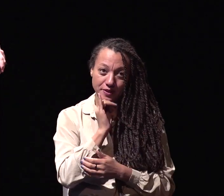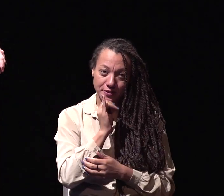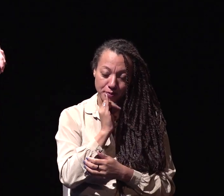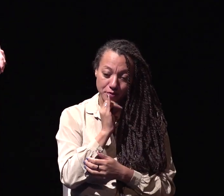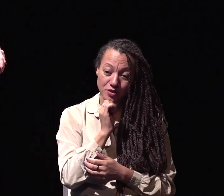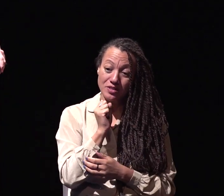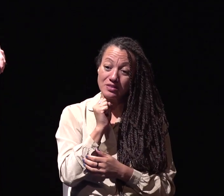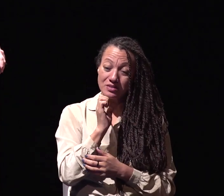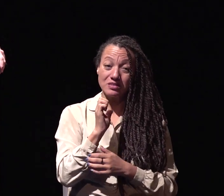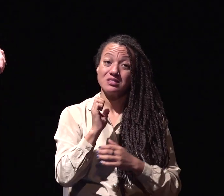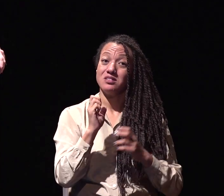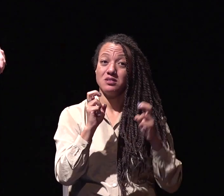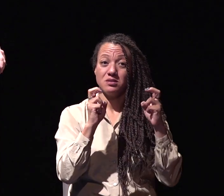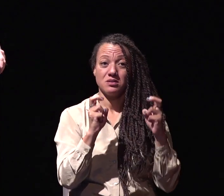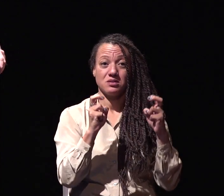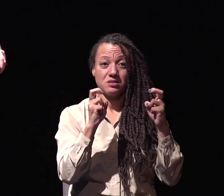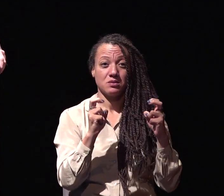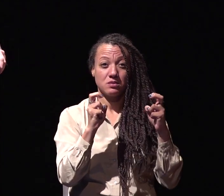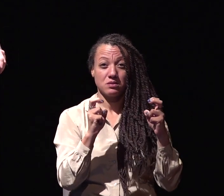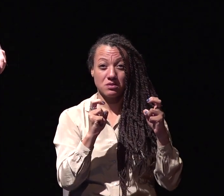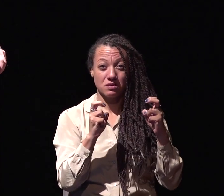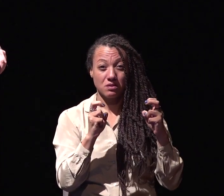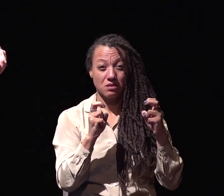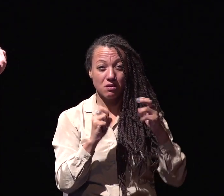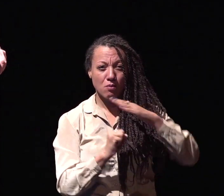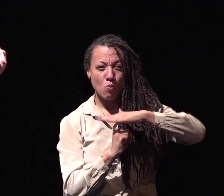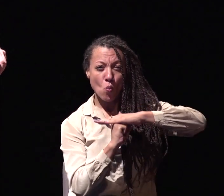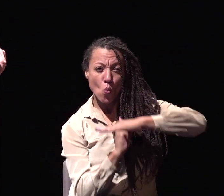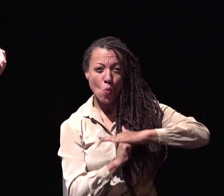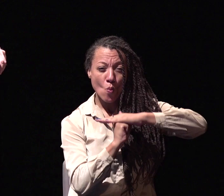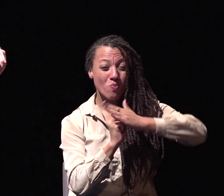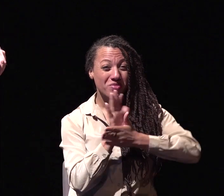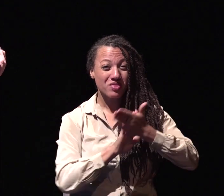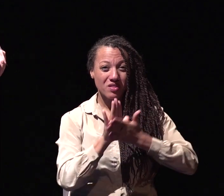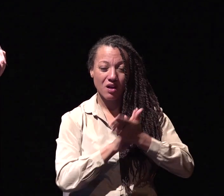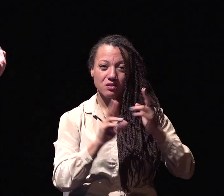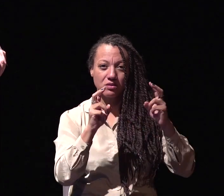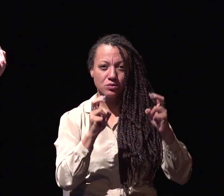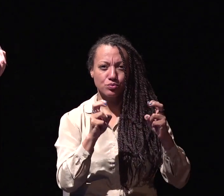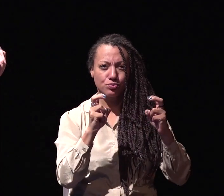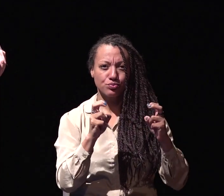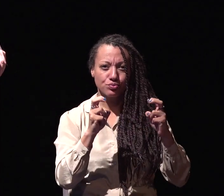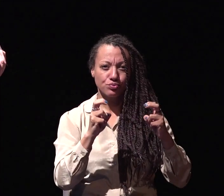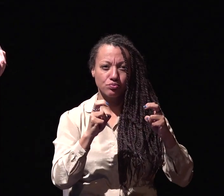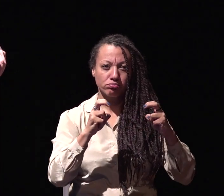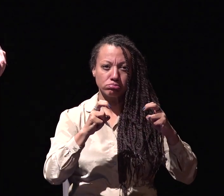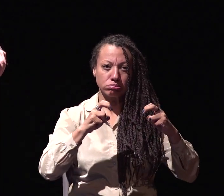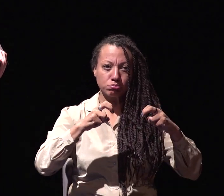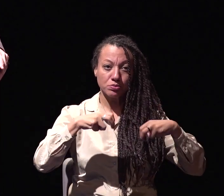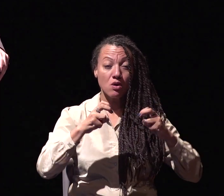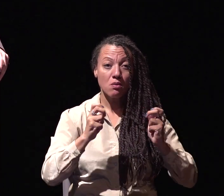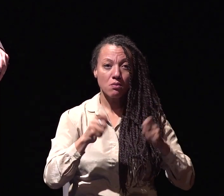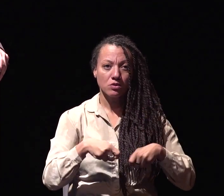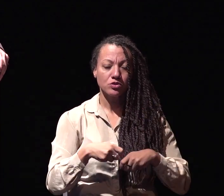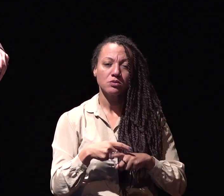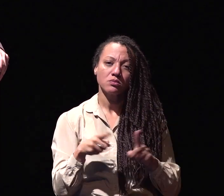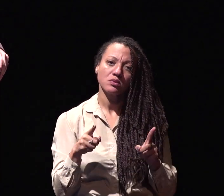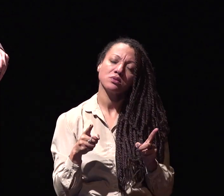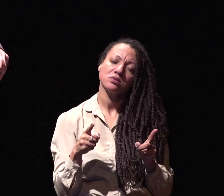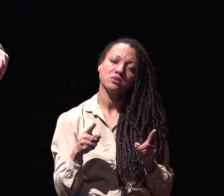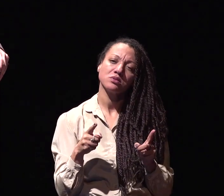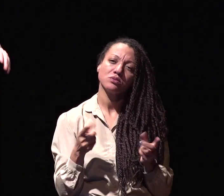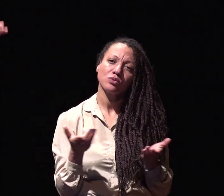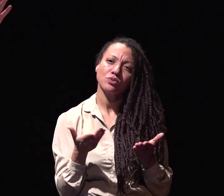não é feito, e se tem movimentações desse tipo, essa estrutura começa a sofrer, e aí pode ter fissuras. Mas, nesse momento, é uma ação